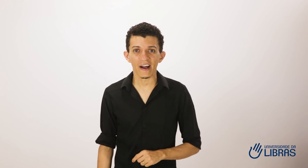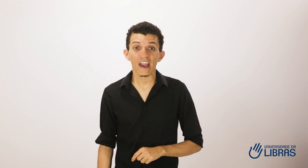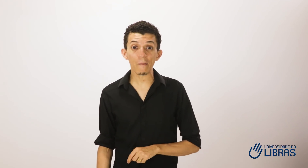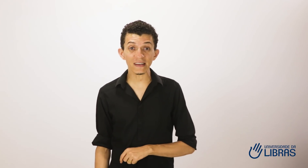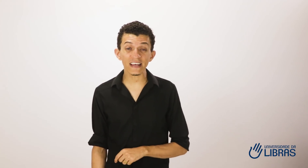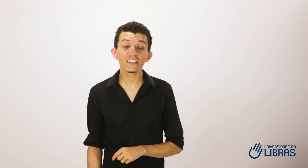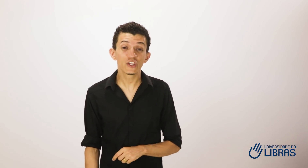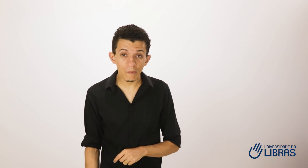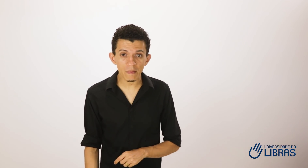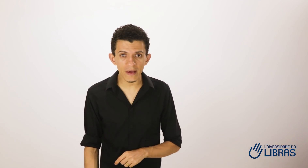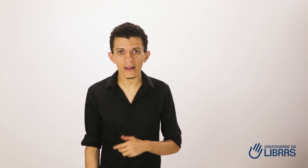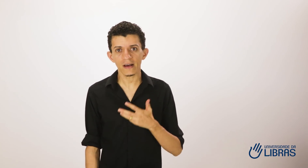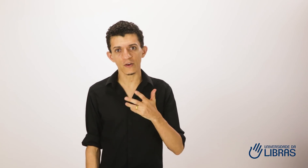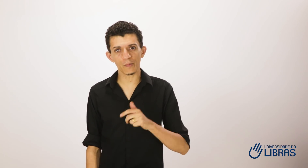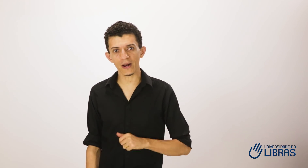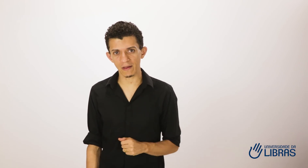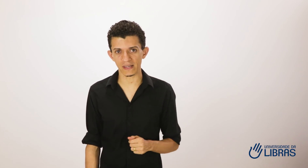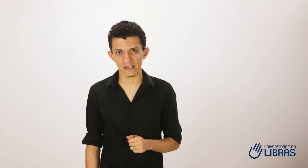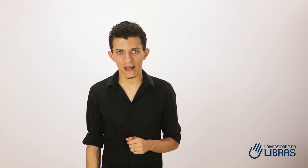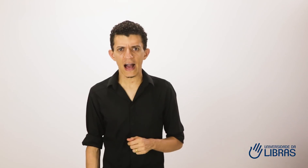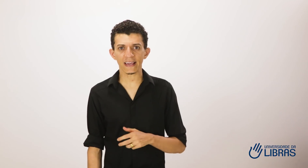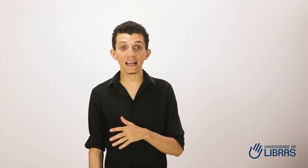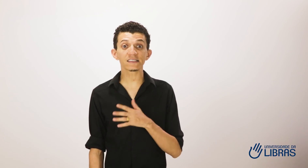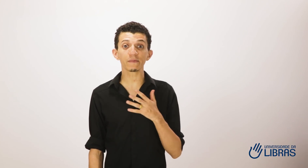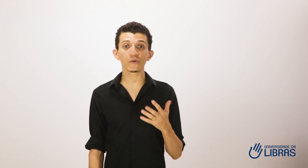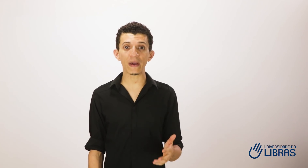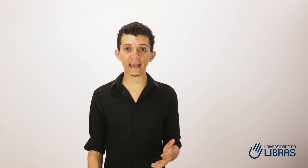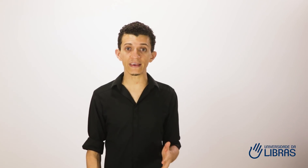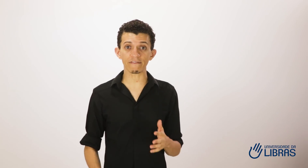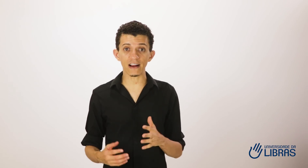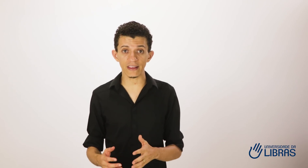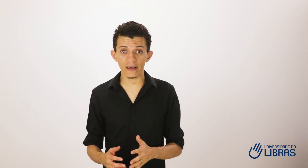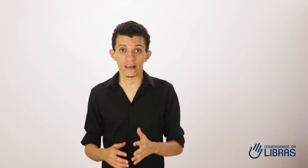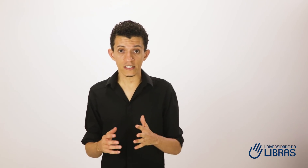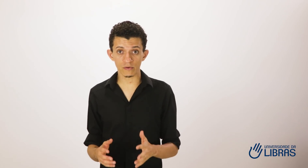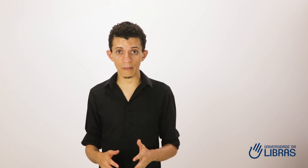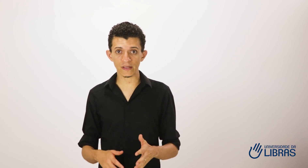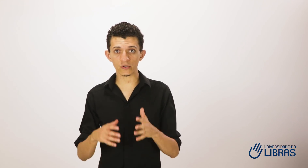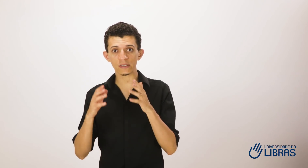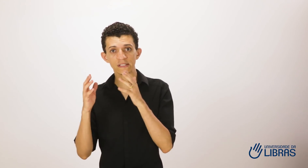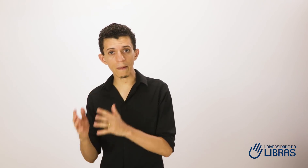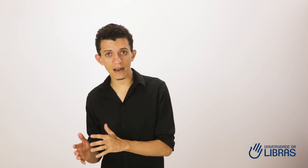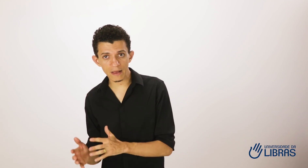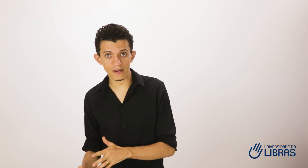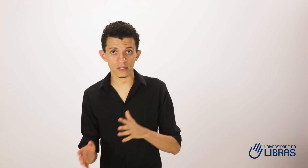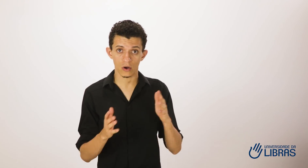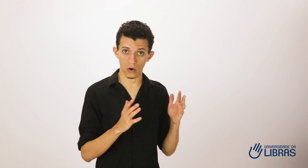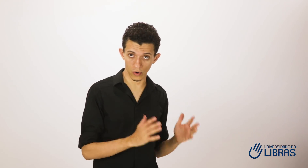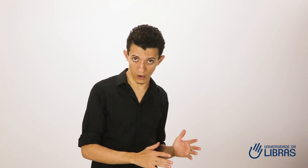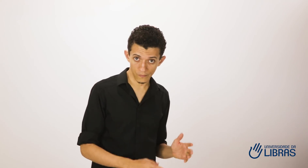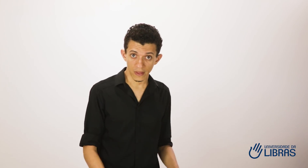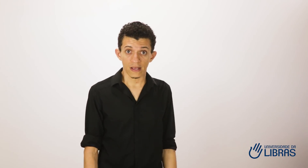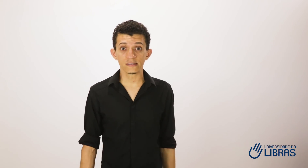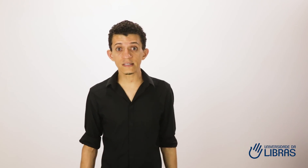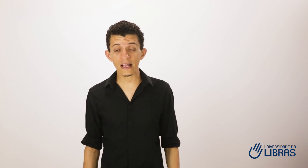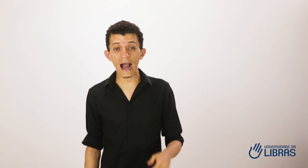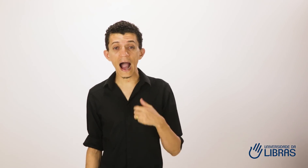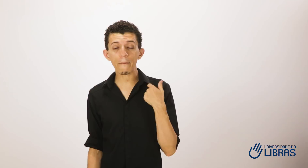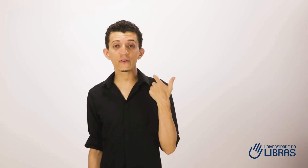eu passei de primeira no ProLibras, aquele exame do MEC que avalia se uma pessoa sabe a Libras ou não, se está apto